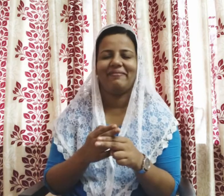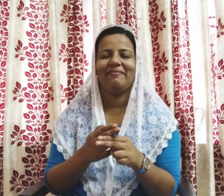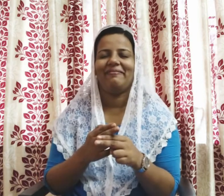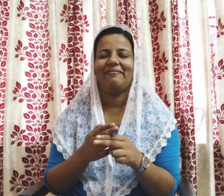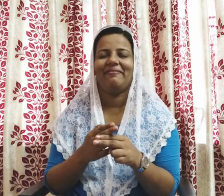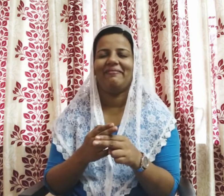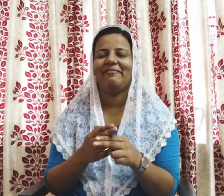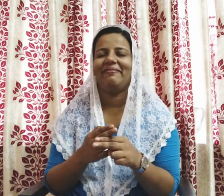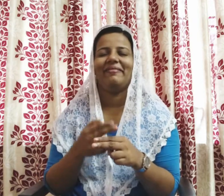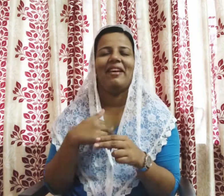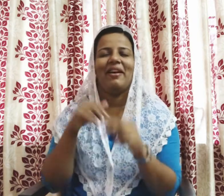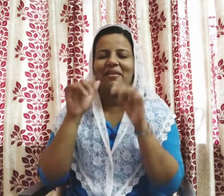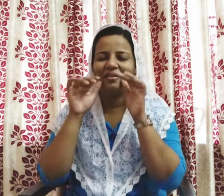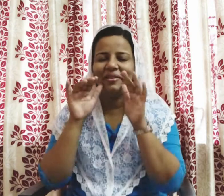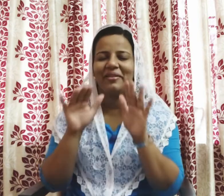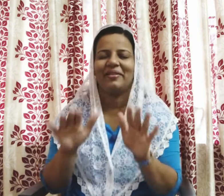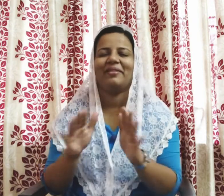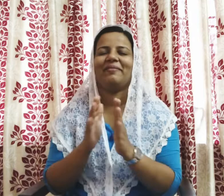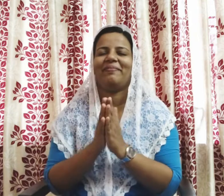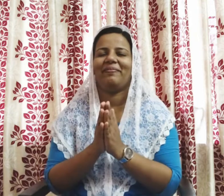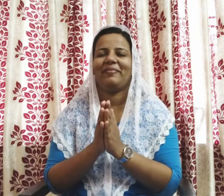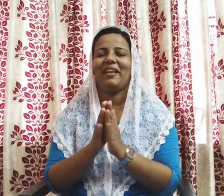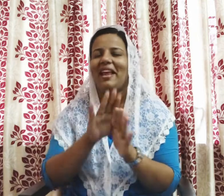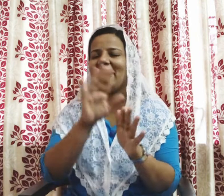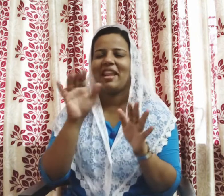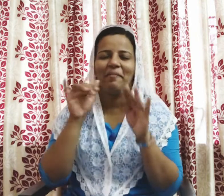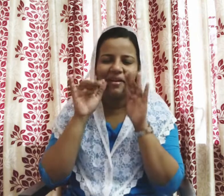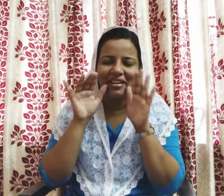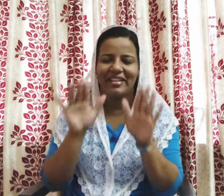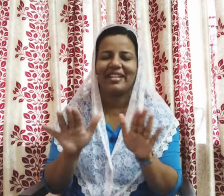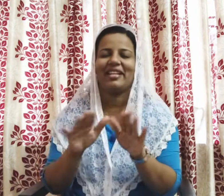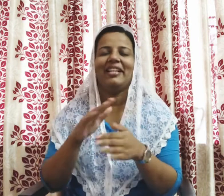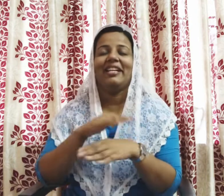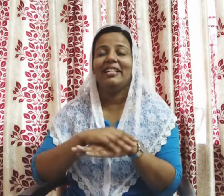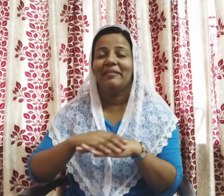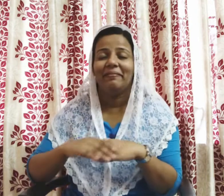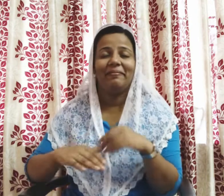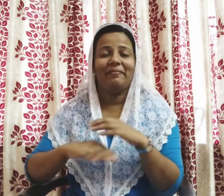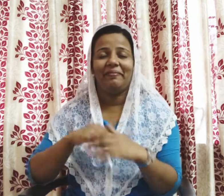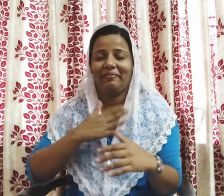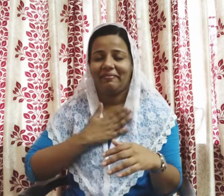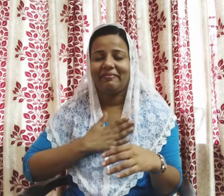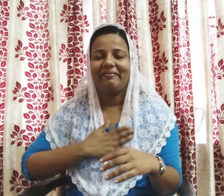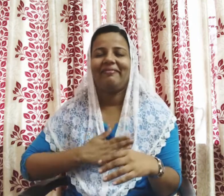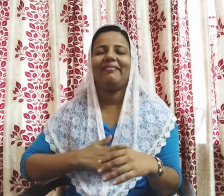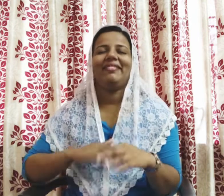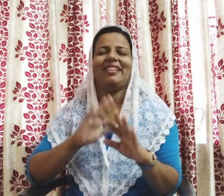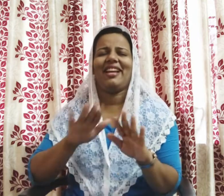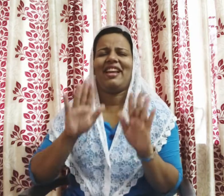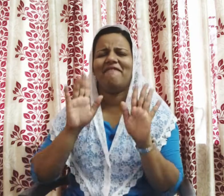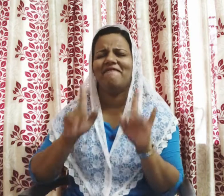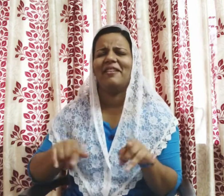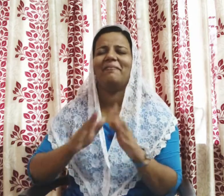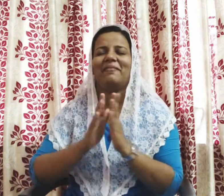യേശു ക്രിസ്തുവിൻ്റെ നാമത്തിൽ ഞാൻ അവരെ അനുഗ്രഹിക്കുന്നു. ഇവർ അനുഗ്രഹിക്കപ്പെടട്ടെ, ഇവർ സ്വസ്ഥത അനുഭവിക്കട്ടെ, ഇവർ സമാധാനം അനുഭവിക്കട്ടെ,